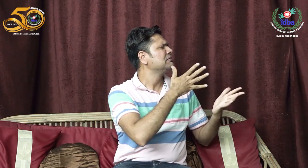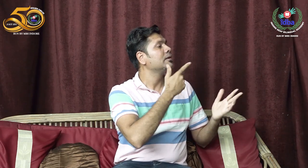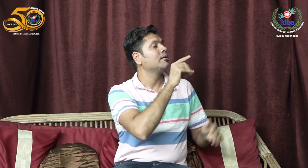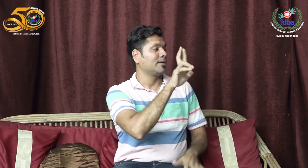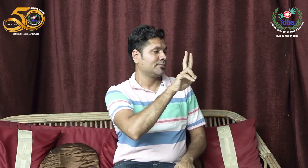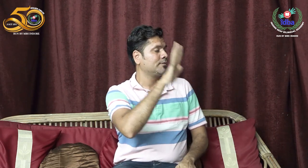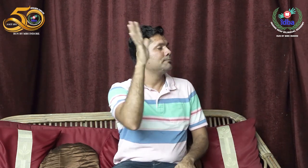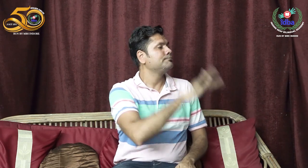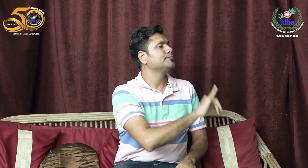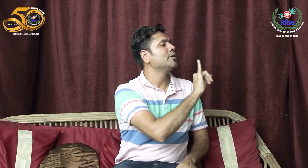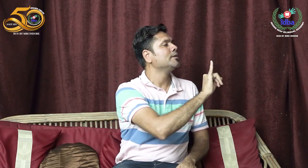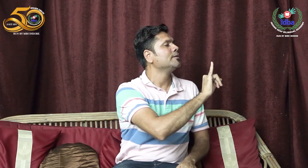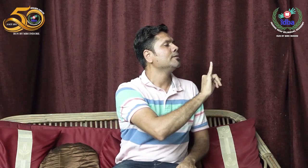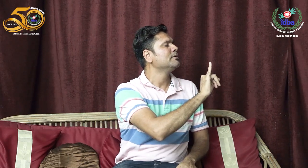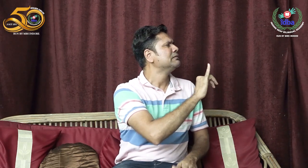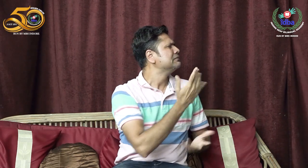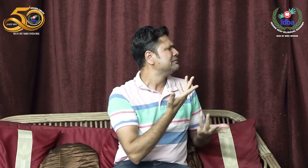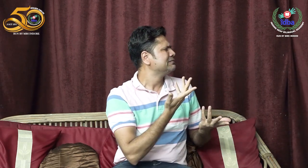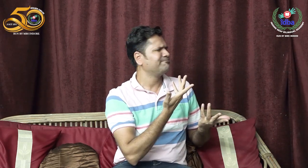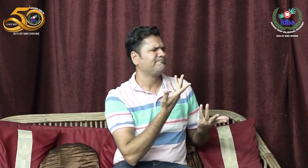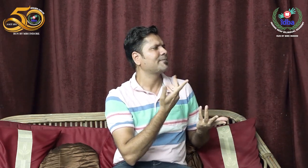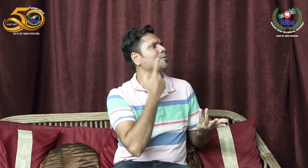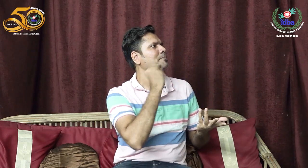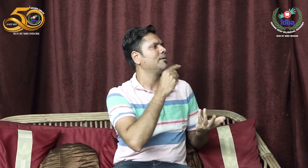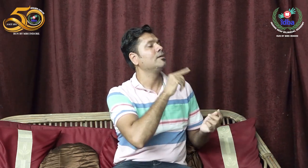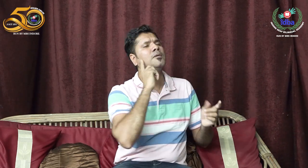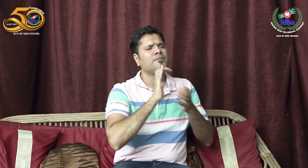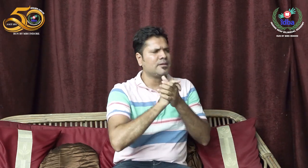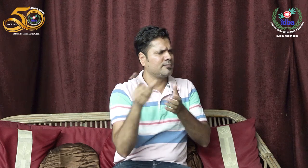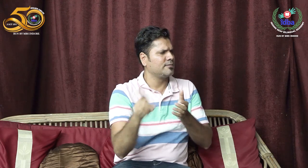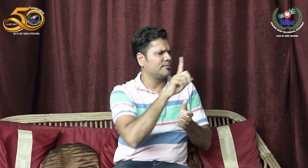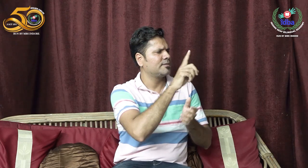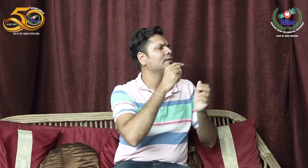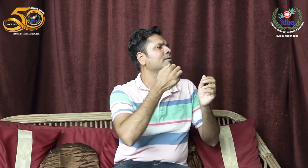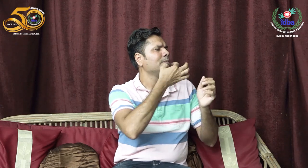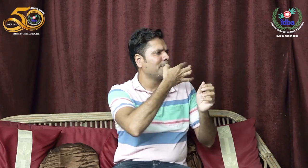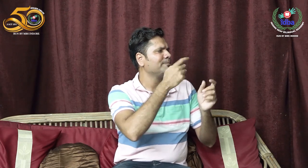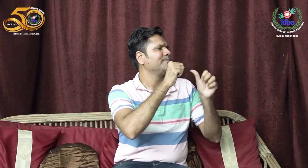था, पर फाइनल नहीं हुआ था। पर मैं 6th क्लास में मैंने एडमिशन लिया।